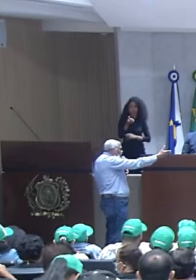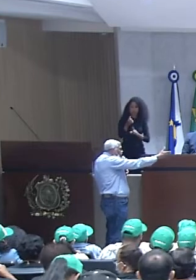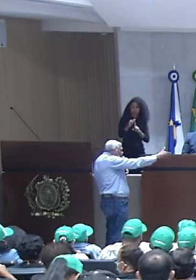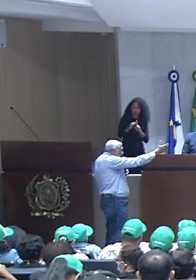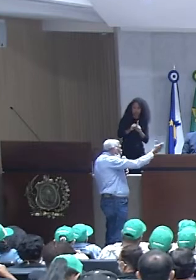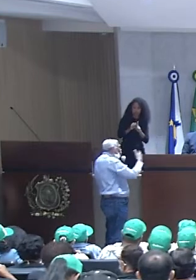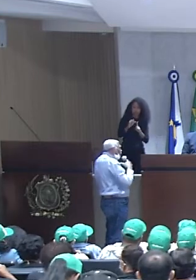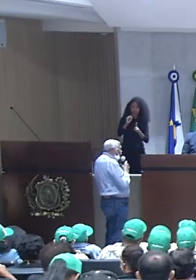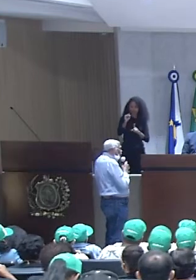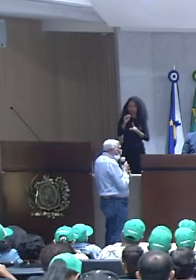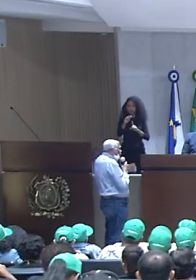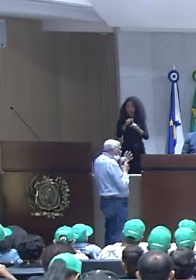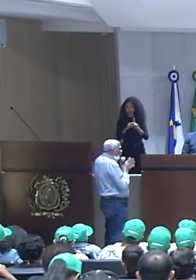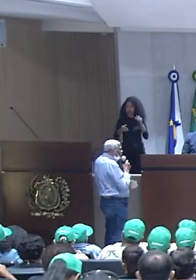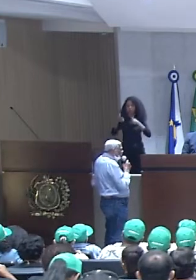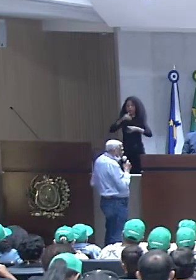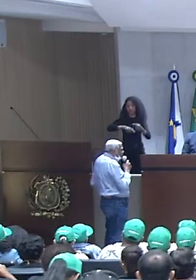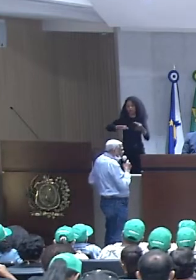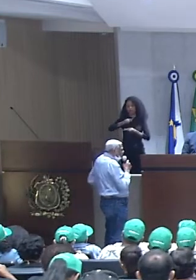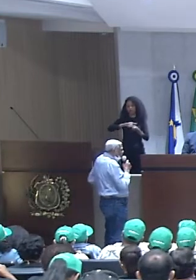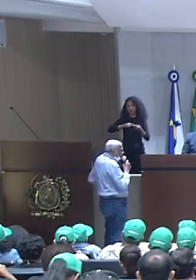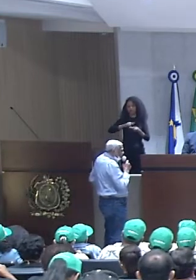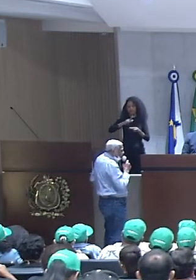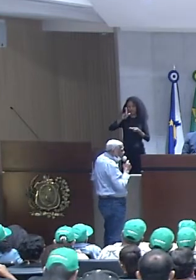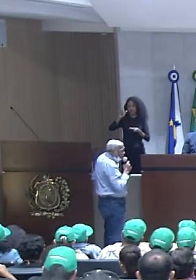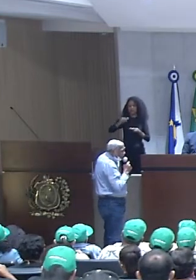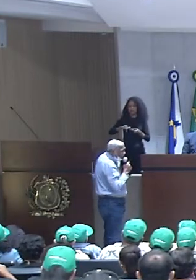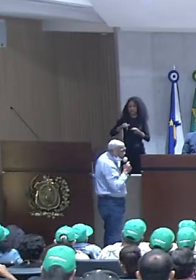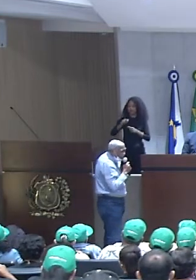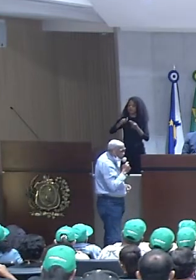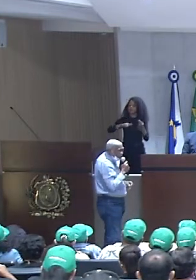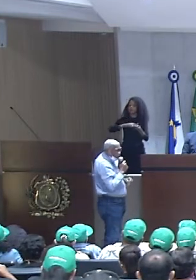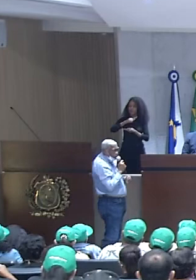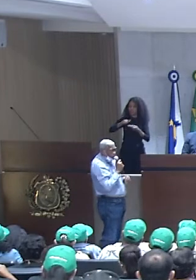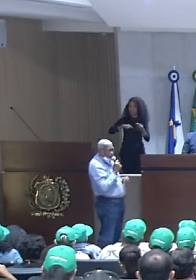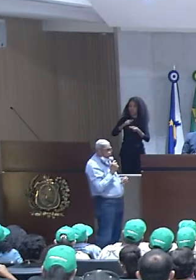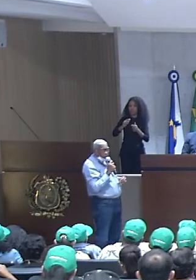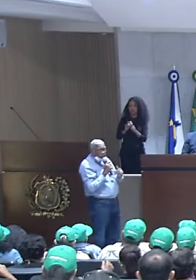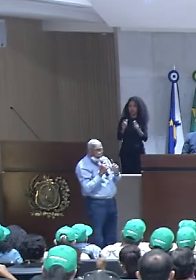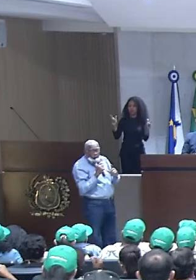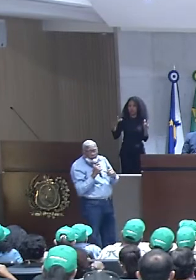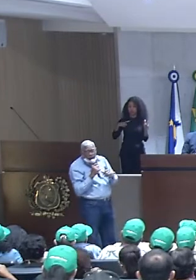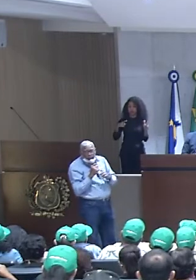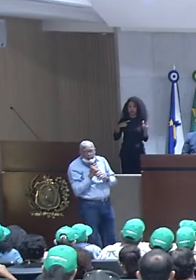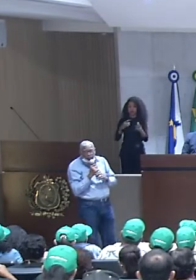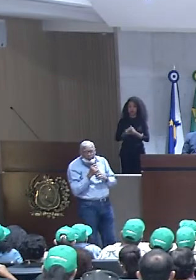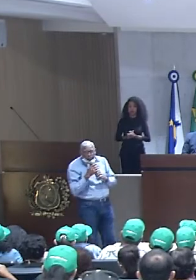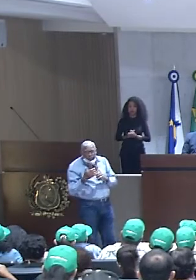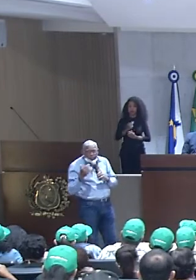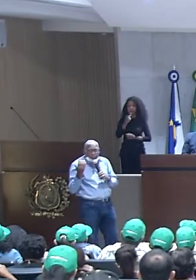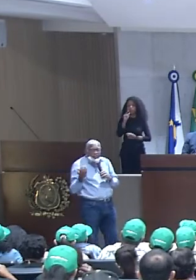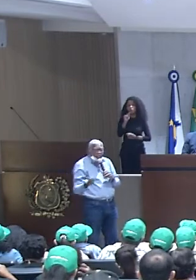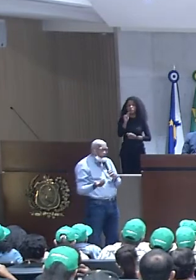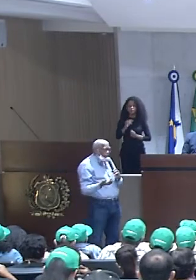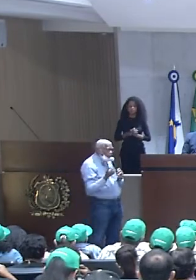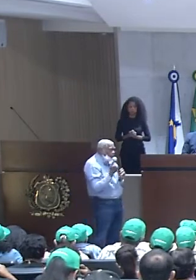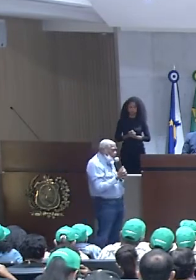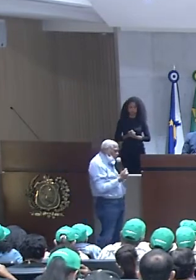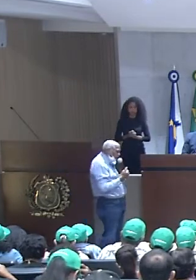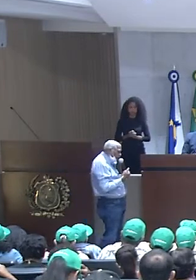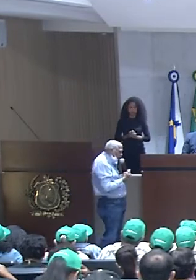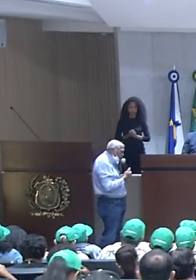oito meses, e entrou na greve, foi uma das maiores greves que a Previdência fez. Dizer para os companheiros que minha pasta